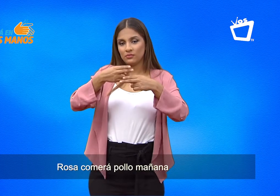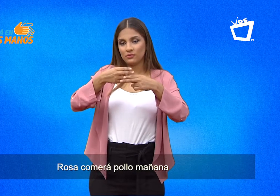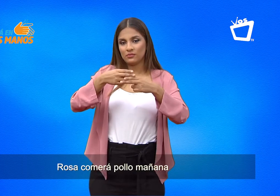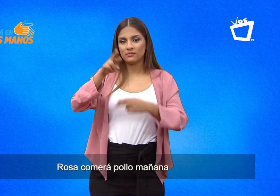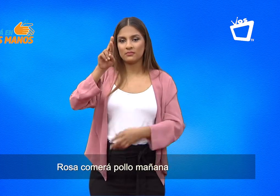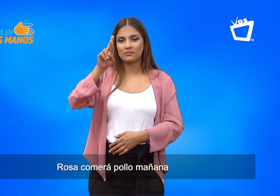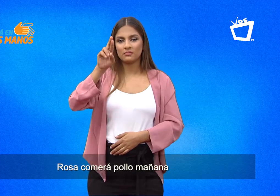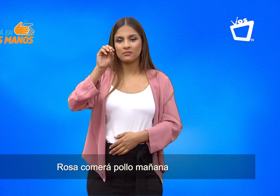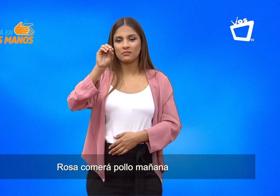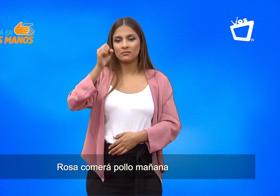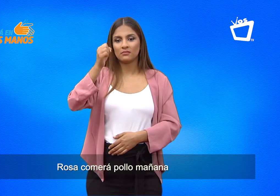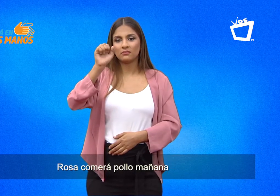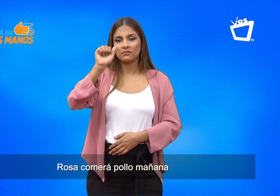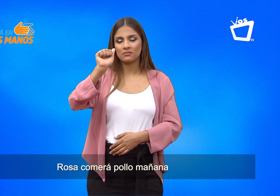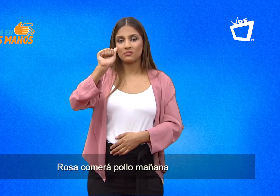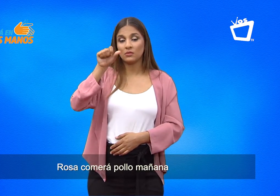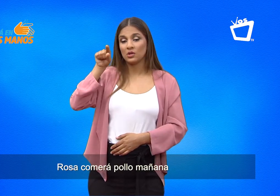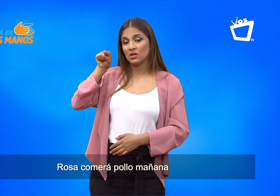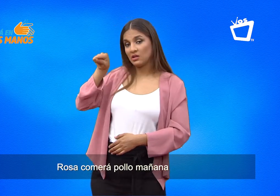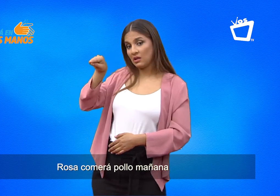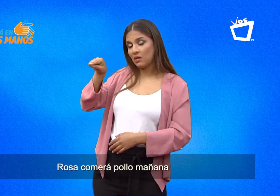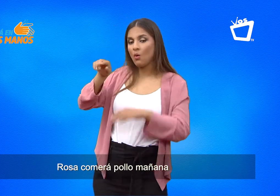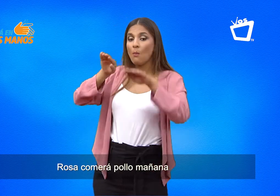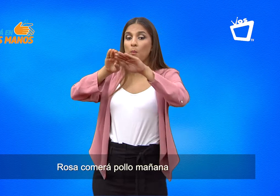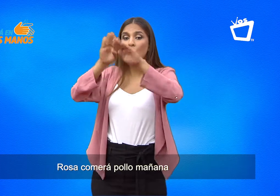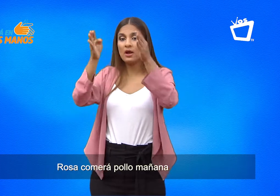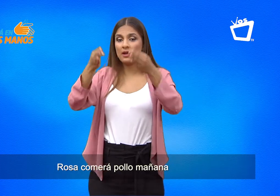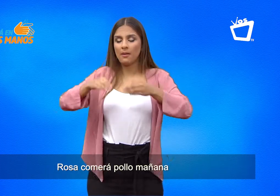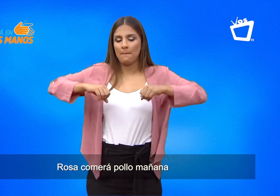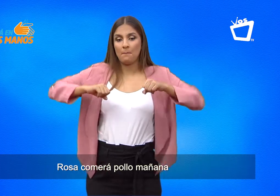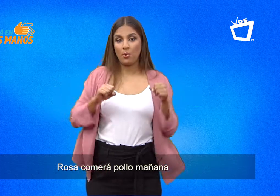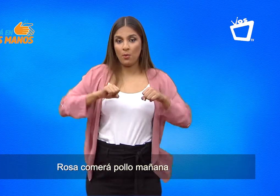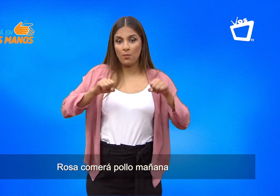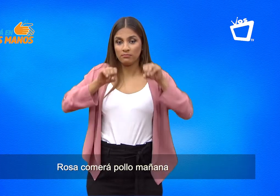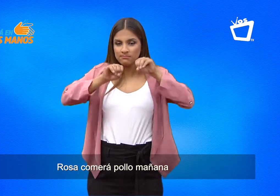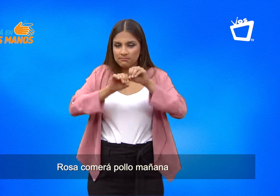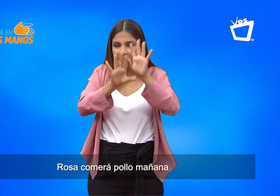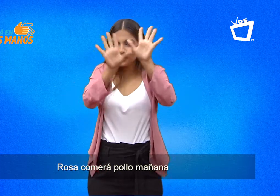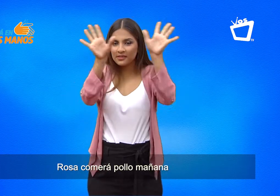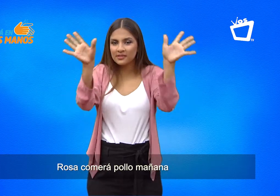Rosa comerá pollo mañana.